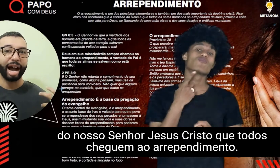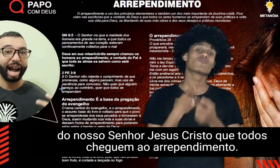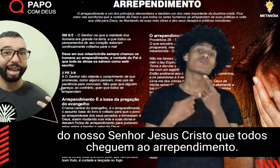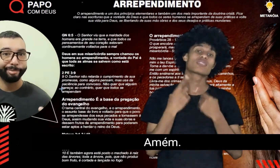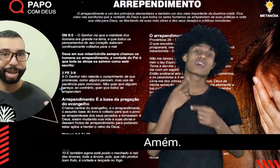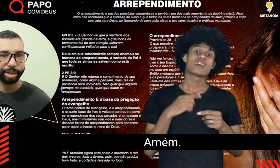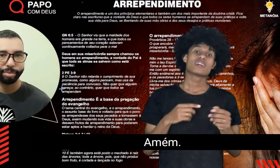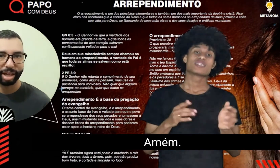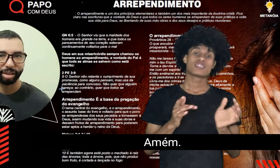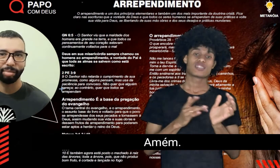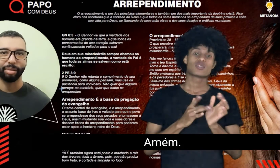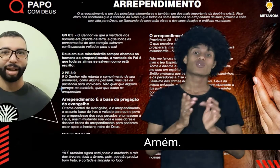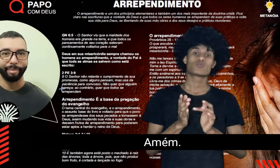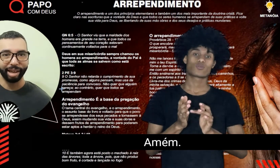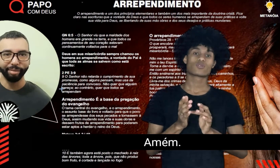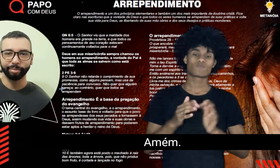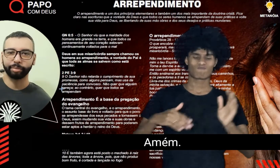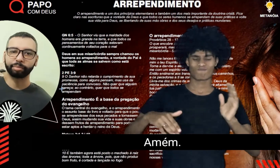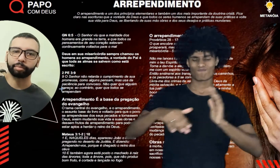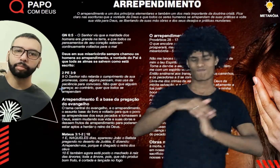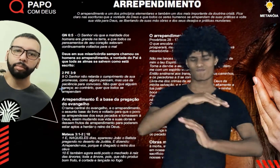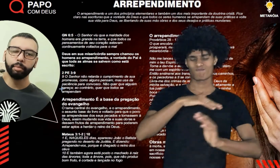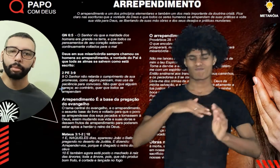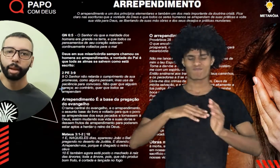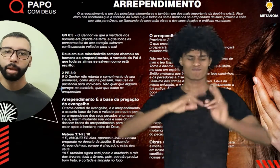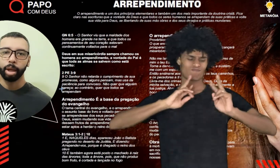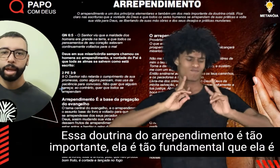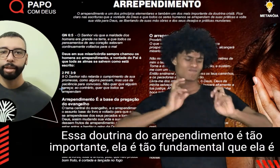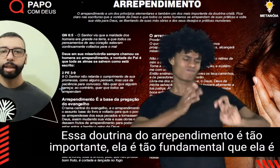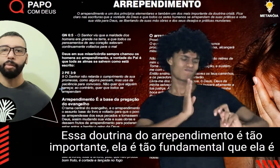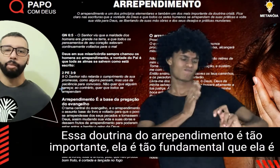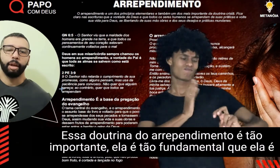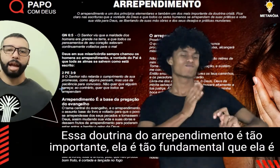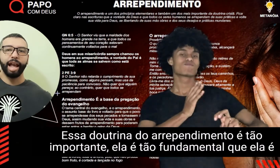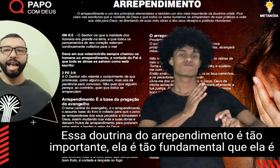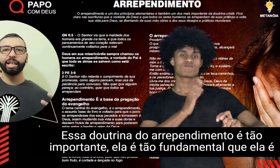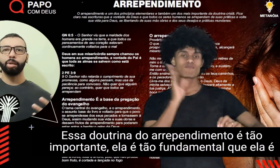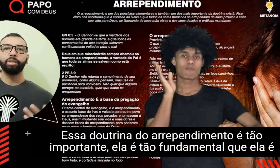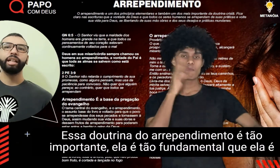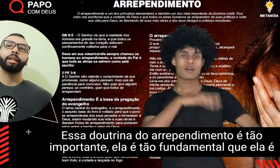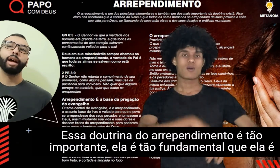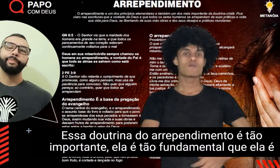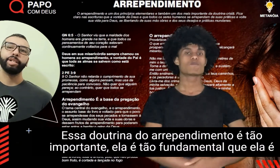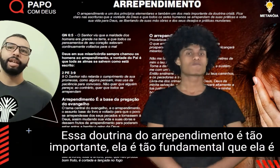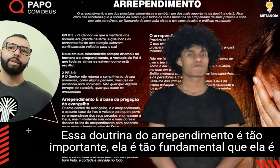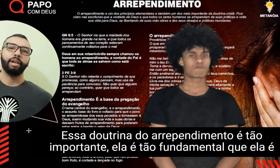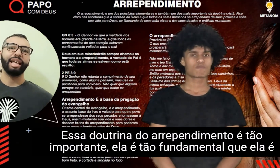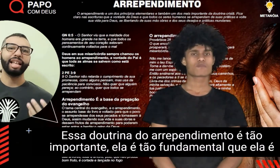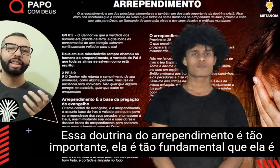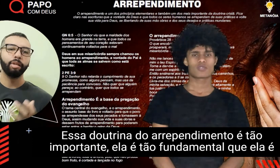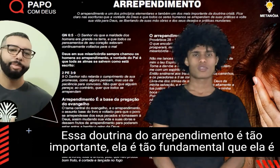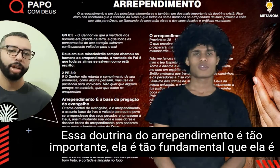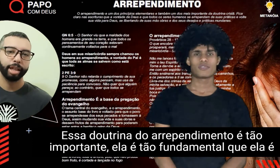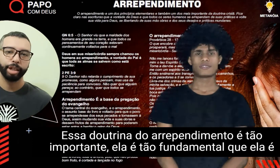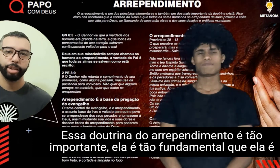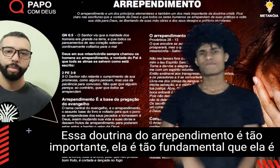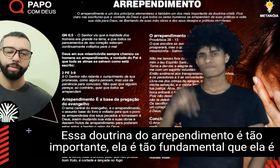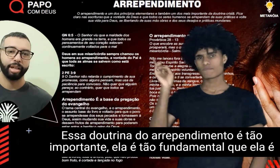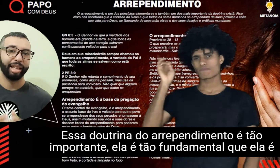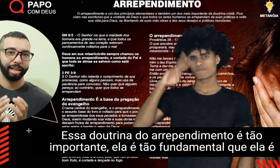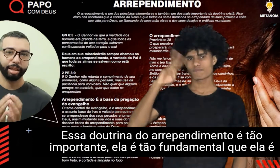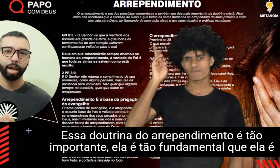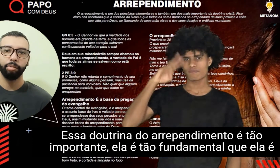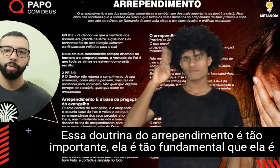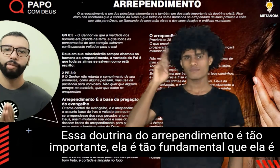ao arrependimento. Amém? Então, essa doutrina do arrependimento, ela é tão importante,